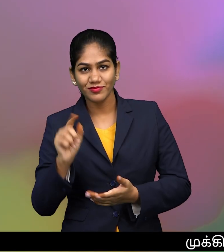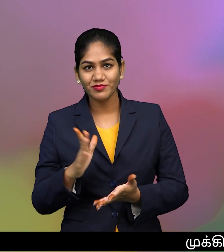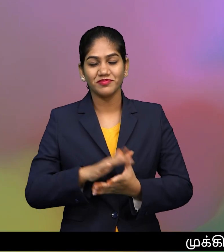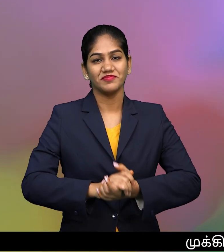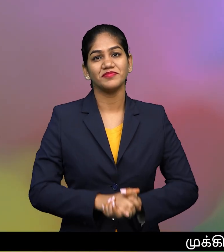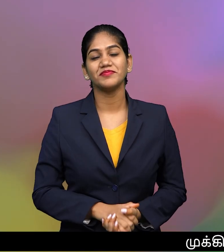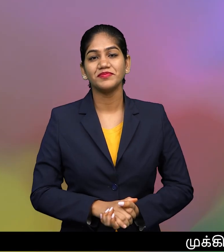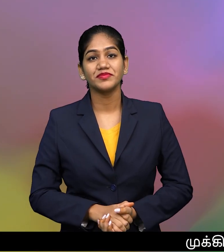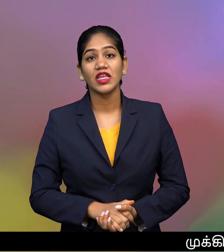முக்கிய வார்த்தைகள்: